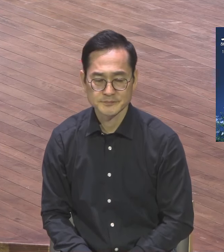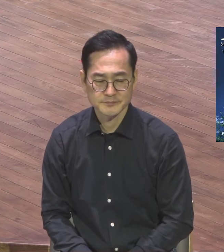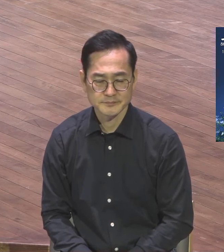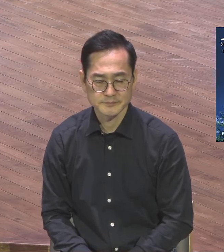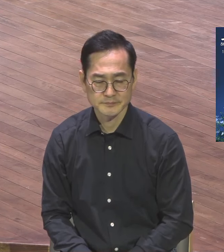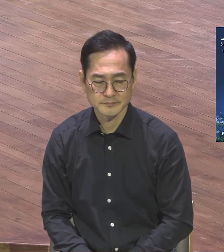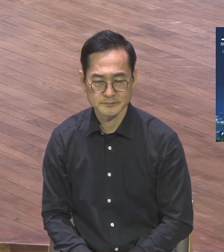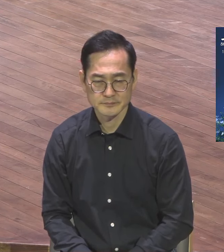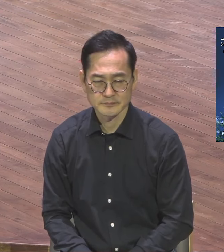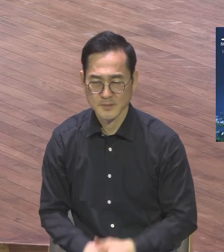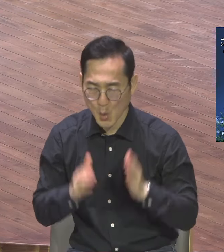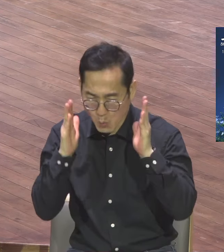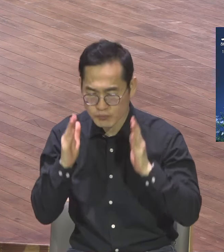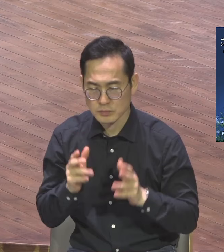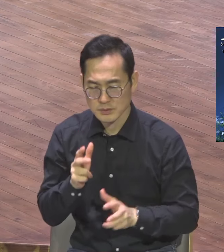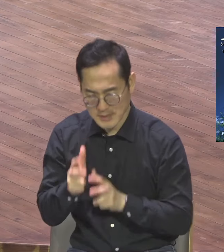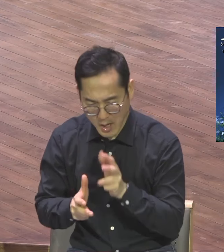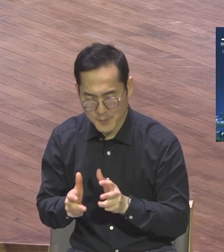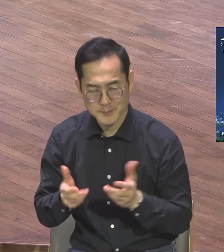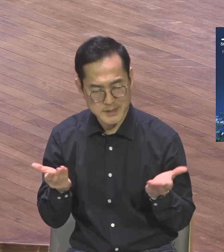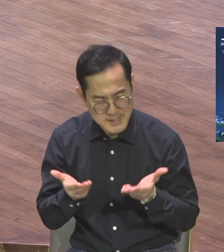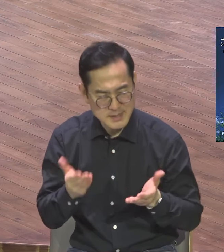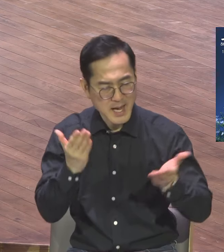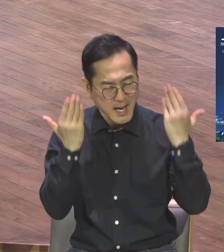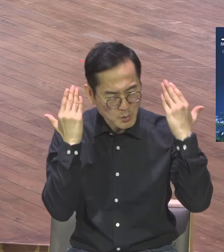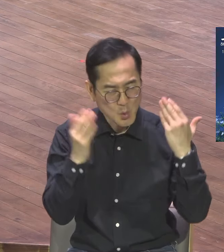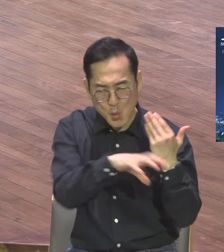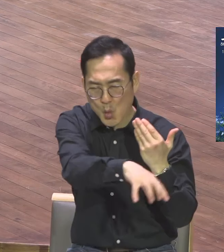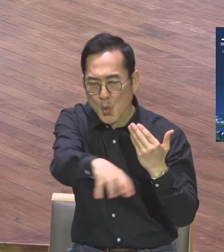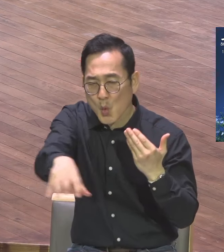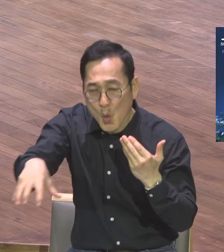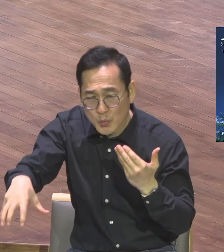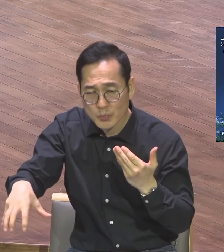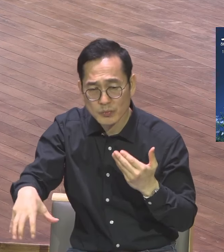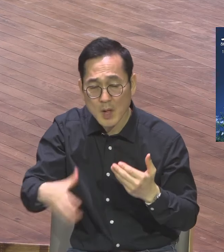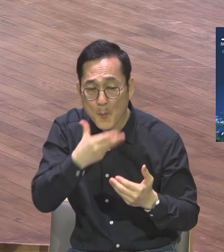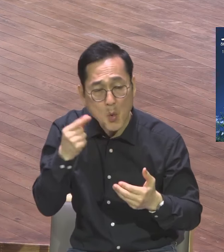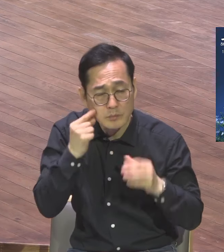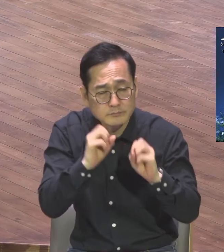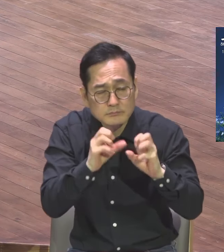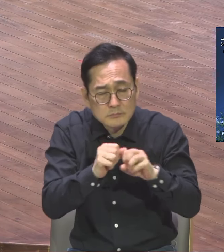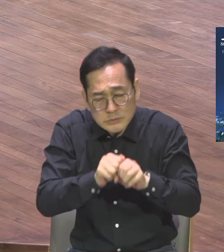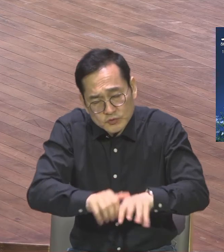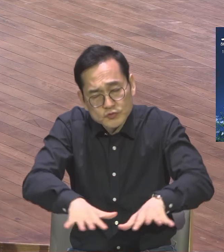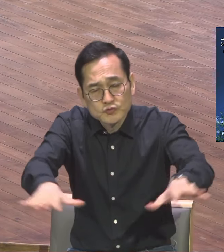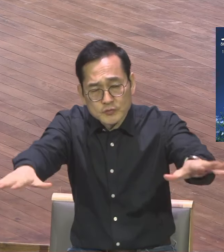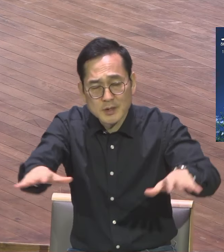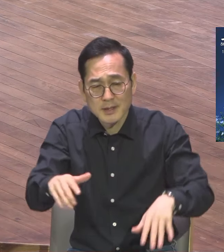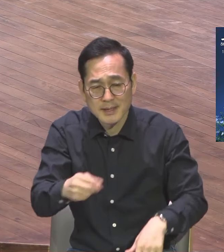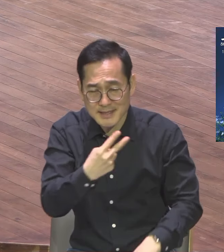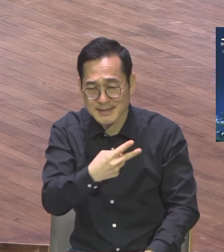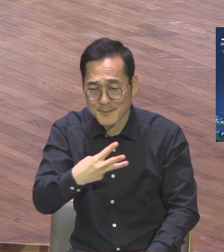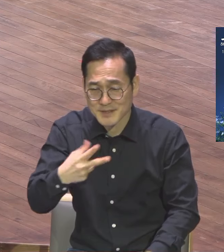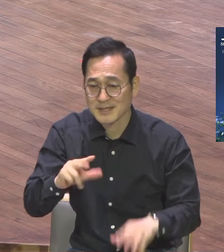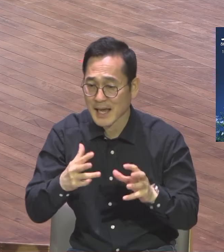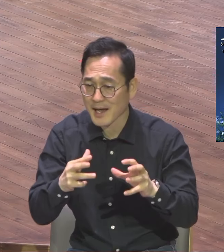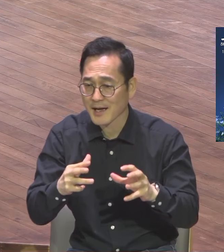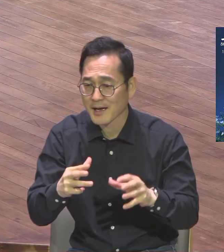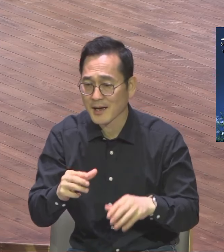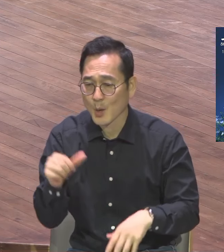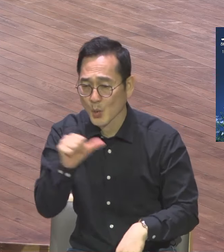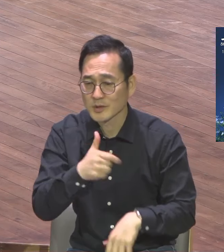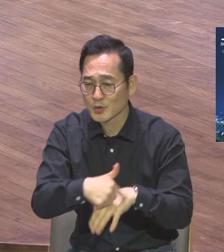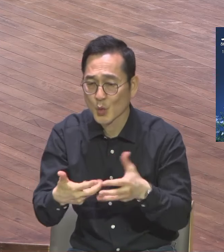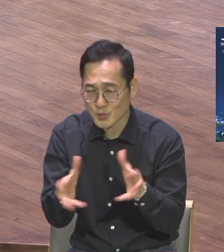공부를 하든지 사업을 하든지 직장을 다니든지 뭘 하든지 결국은 2, 3, 7, 5천조 보고만의 삶에 포커스를 맞춘 것이